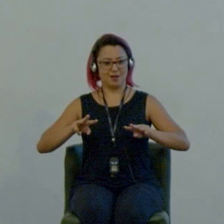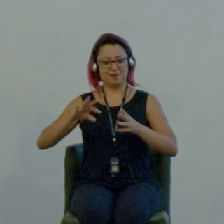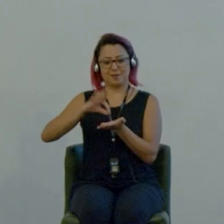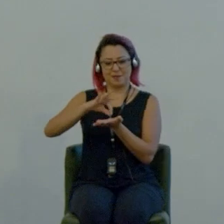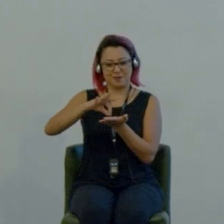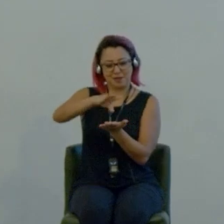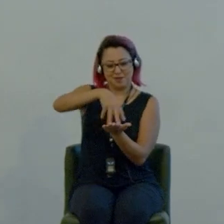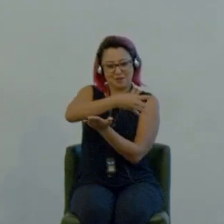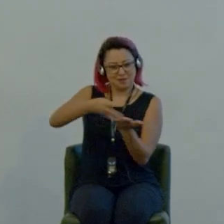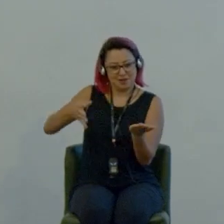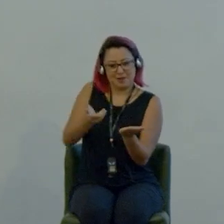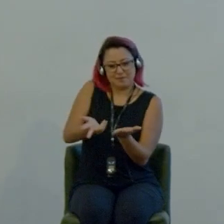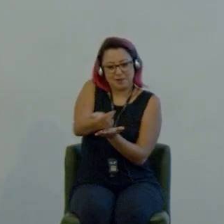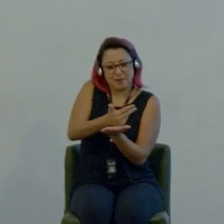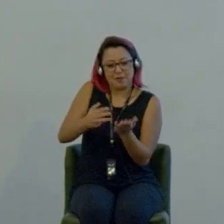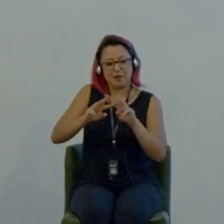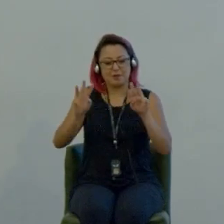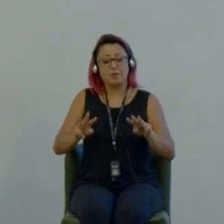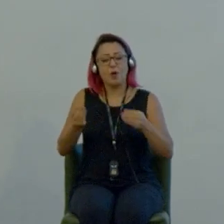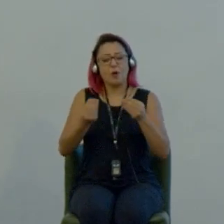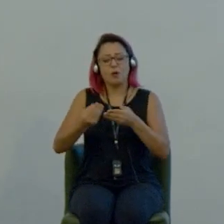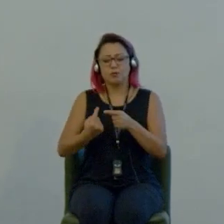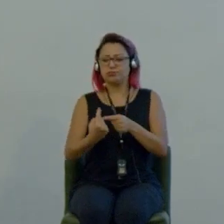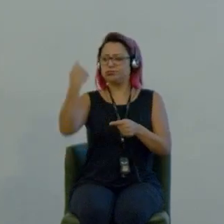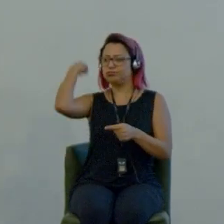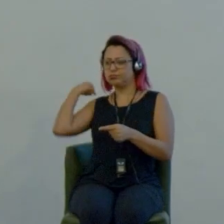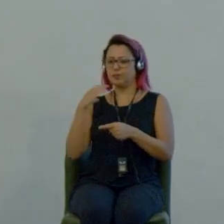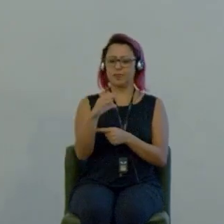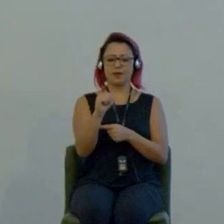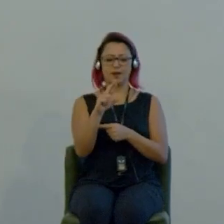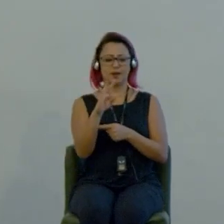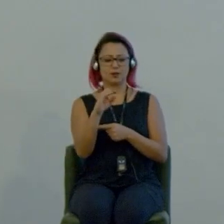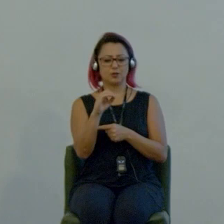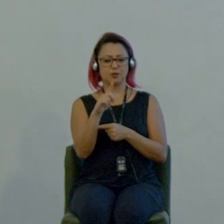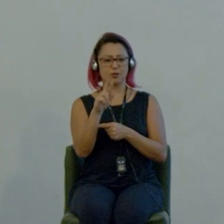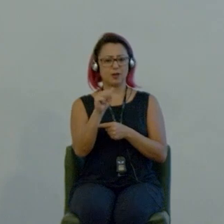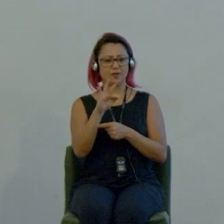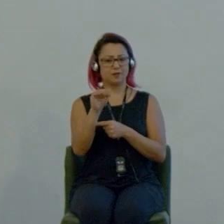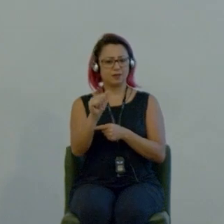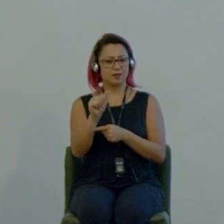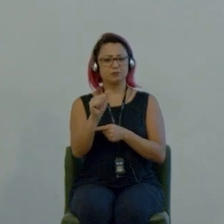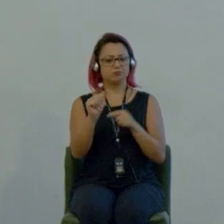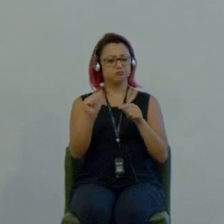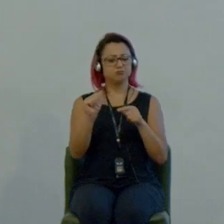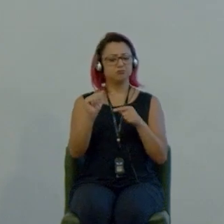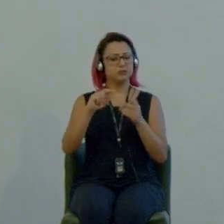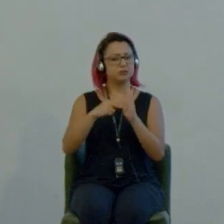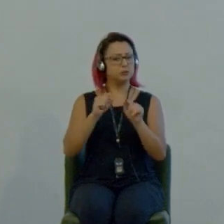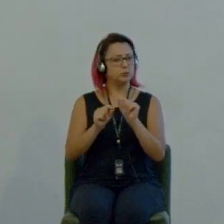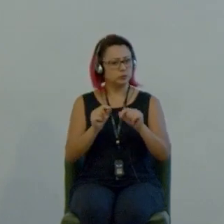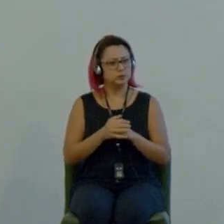de l'histoire de la cartographie? C'est quoi la cartographie? C'est de la gaïagraphie, c'est de l'écriture